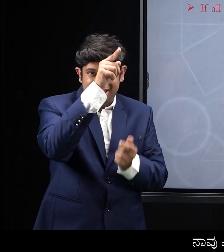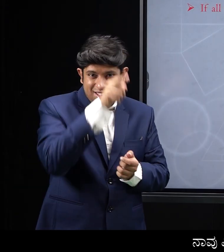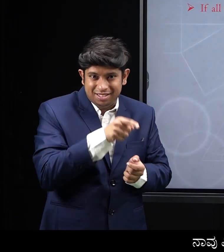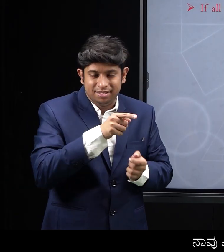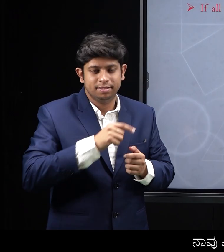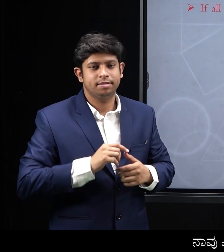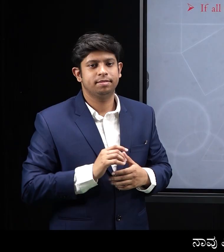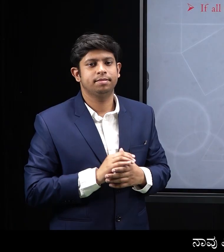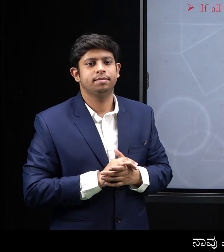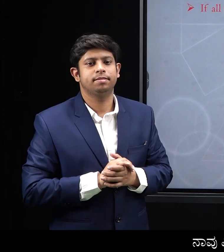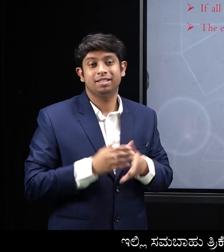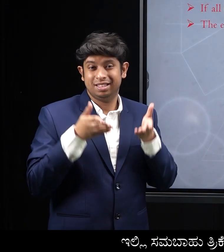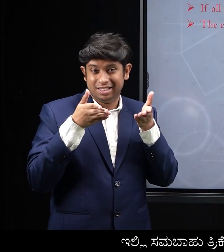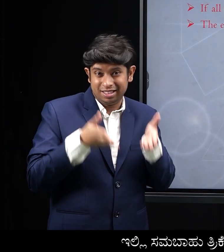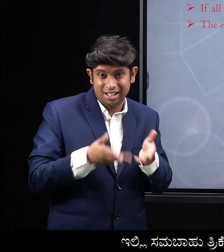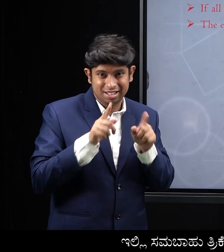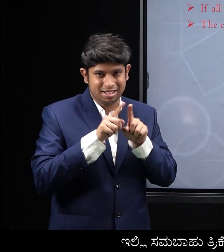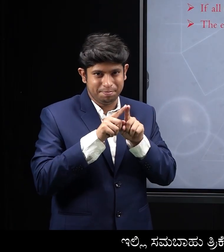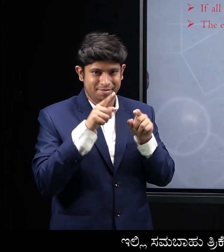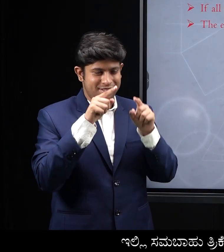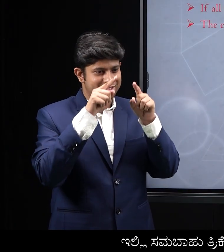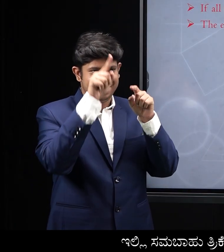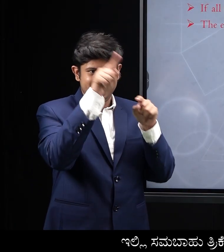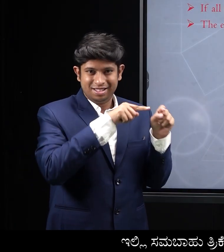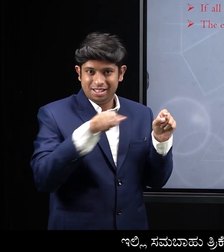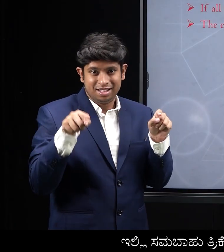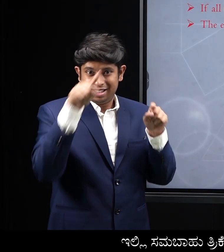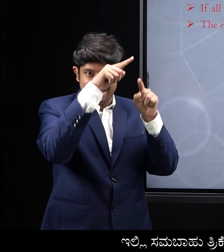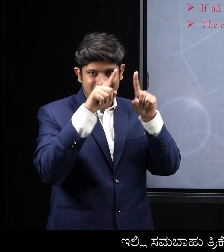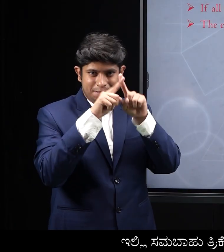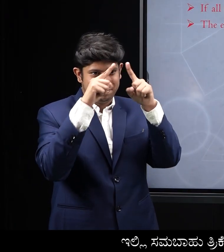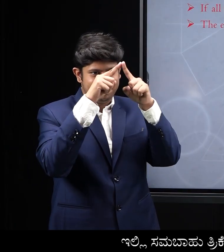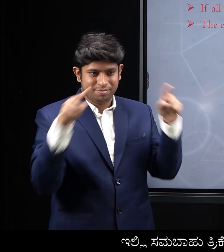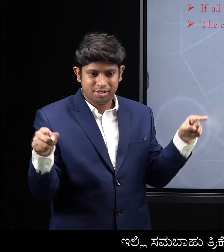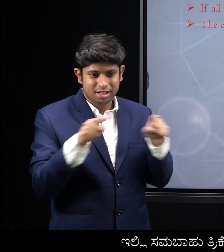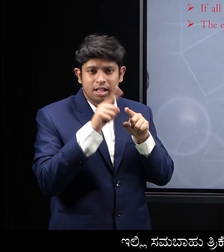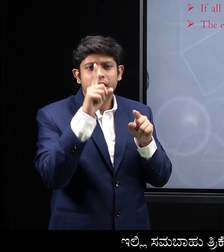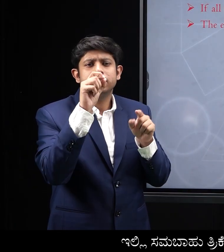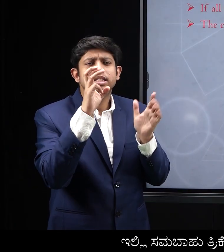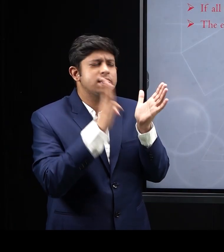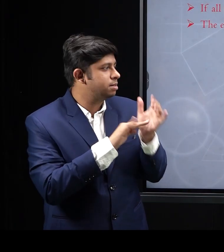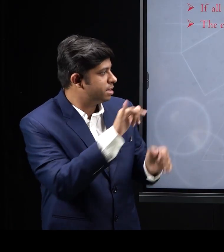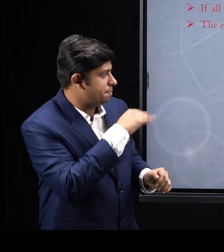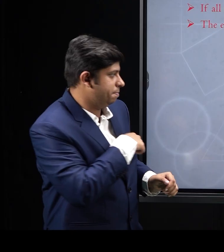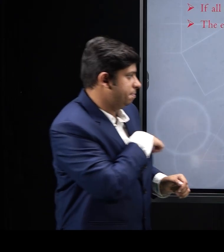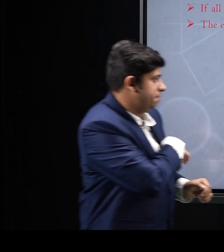ಎತ್ತರವನ್ನು ಕಂಡುಹಿಡಿಯಬೇಕು. ಸಮಬಾಹು ತ್ರಿಕೋನವು 3 ಸಮಾನ ಬದಿಗಳನ್ನು ಹೊಂದಿದೆ, ಅಂದರೆ